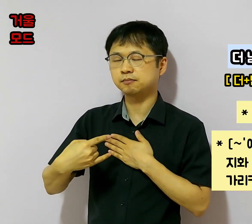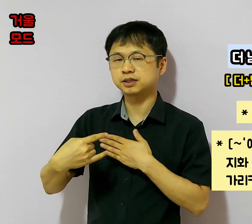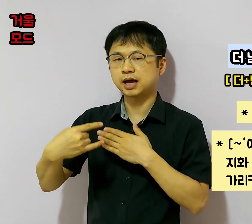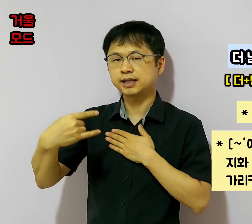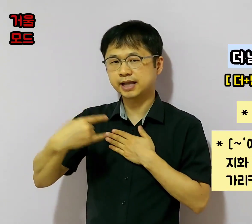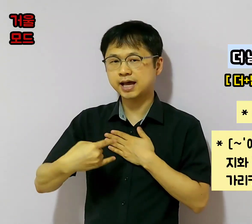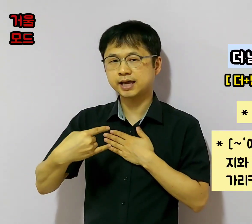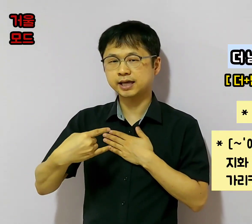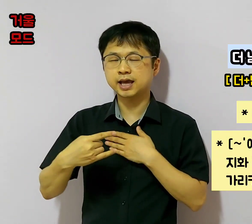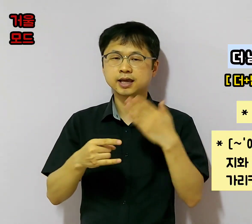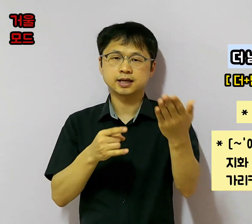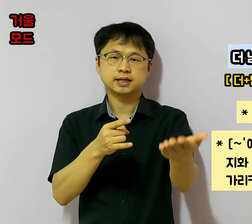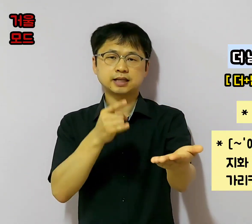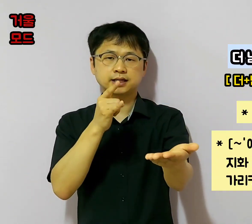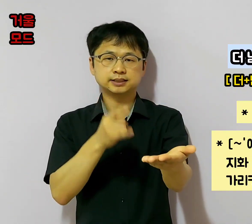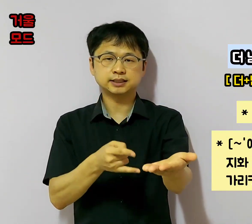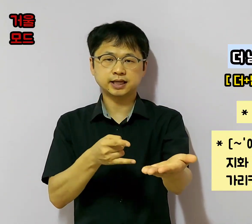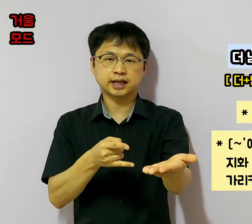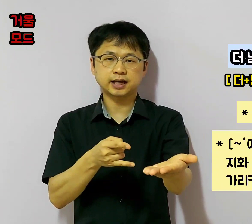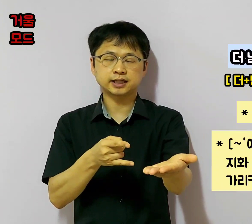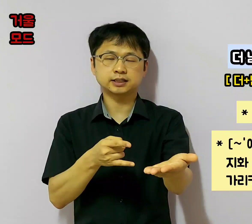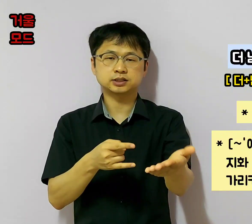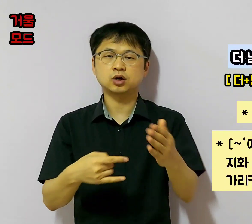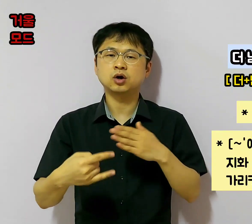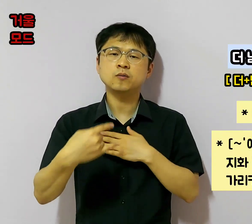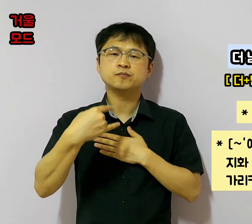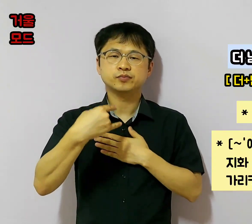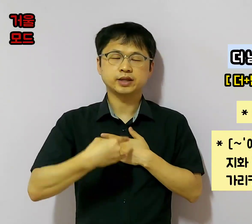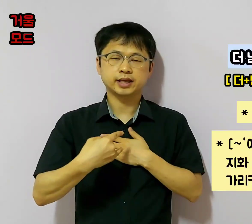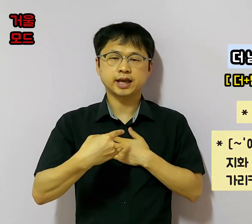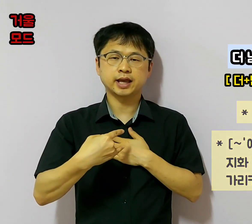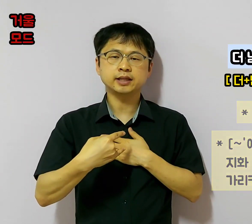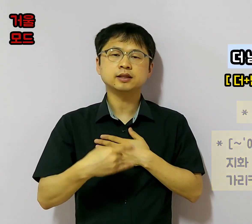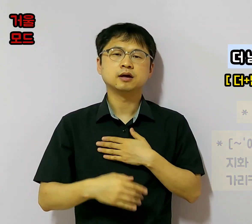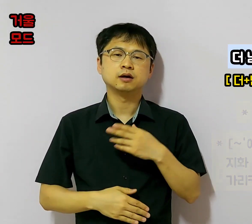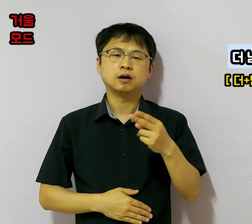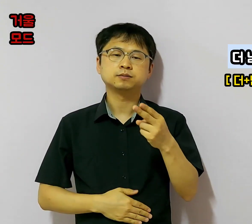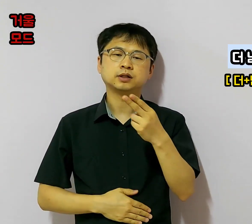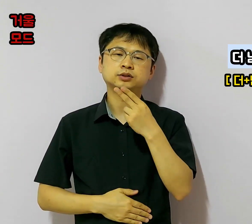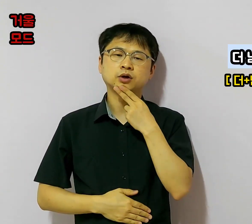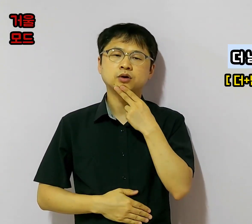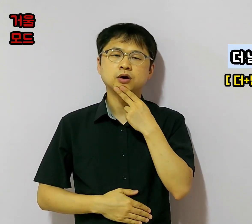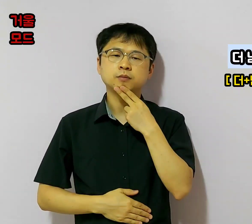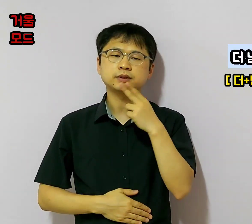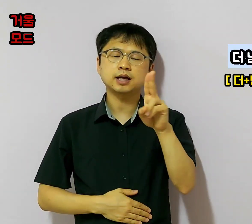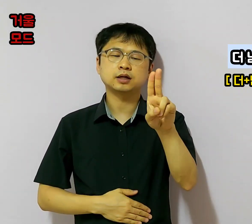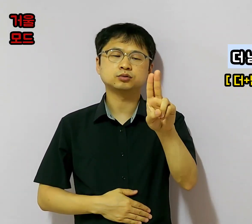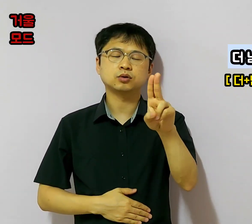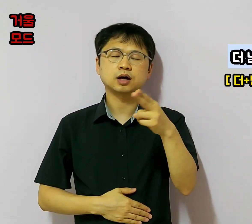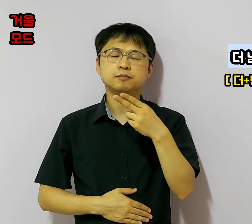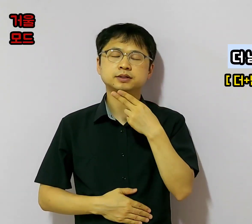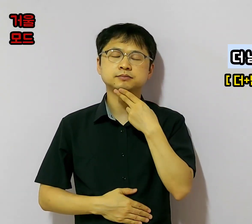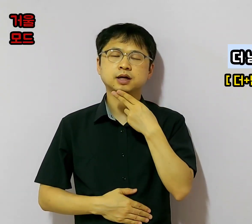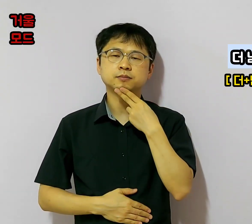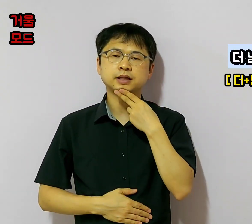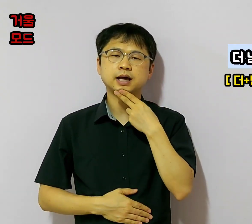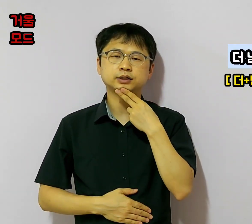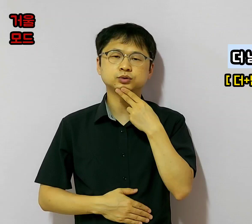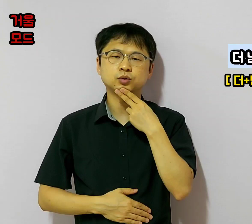됩니다. 나에게, 당신에게가 되겠죠. 내겐 없었죠. 없다라는 소 아까 배웠습니다. 없다